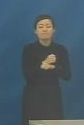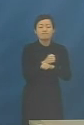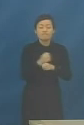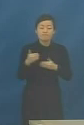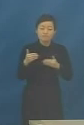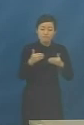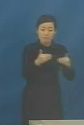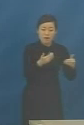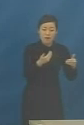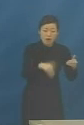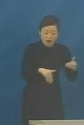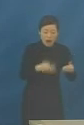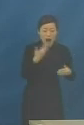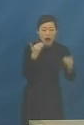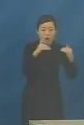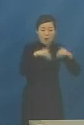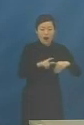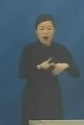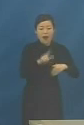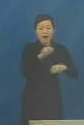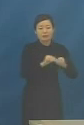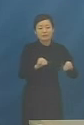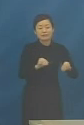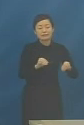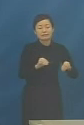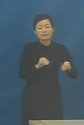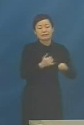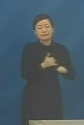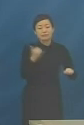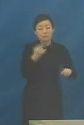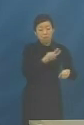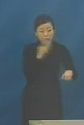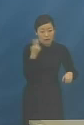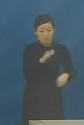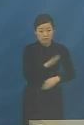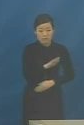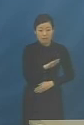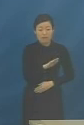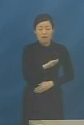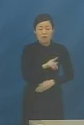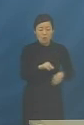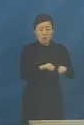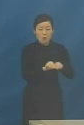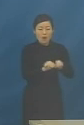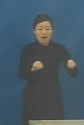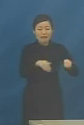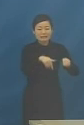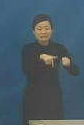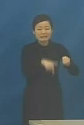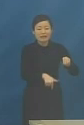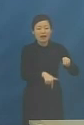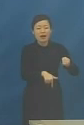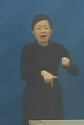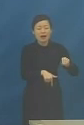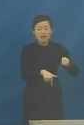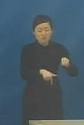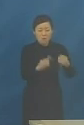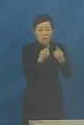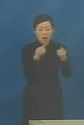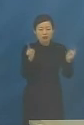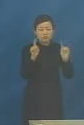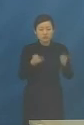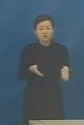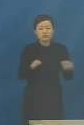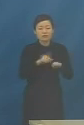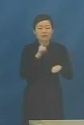見つかってきたわけでありますこれはあの地下の弥生博物館と言われるものでありましてらぐぅん常にエア親の